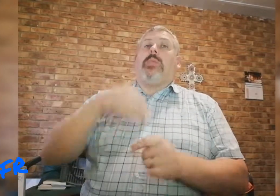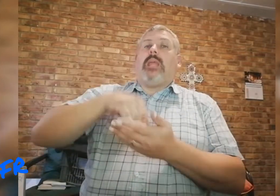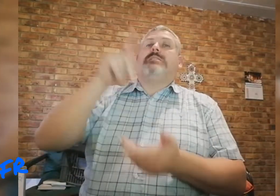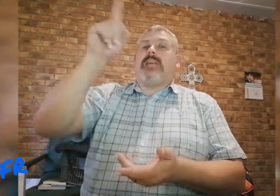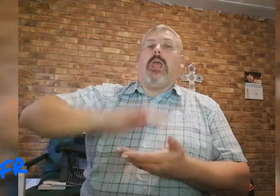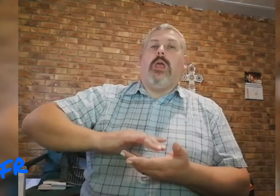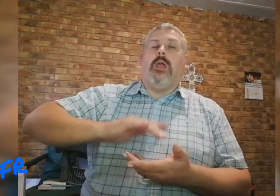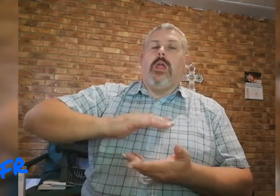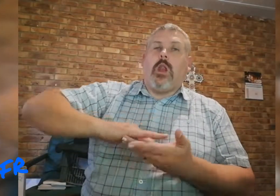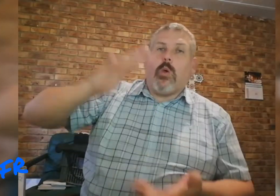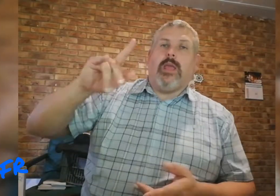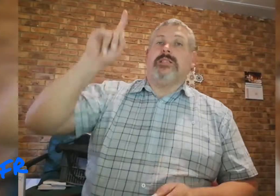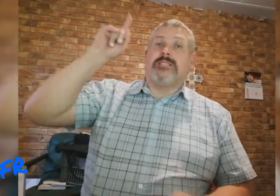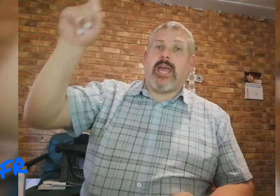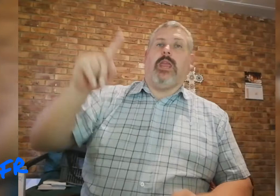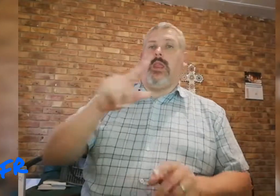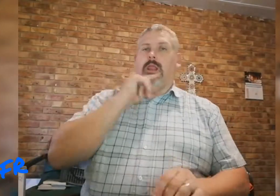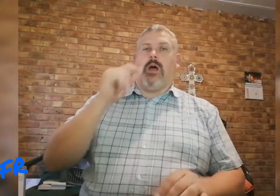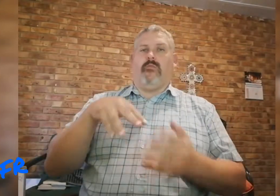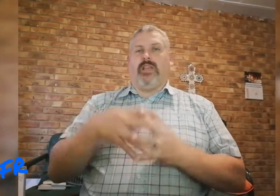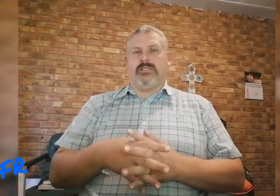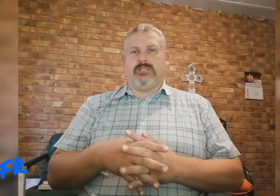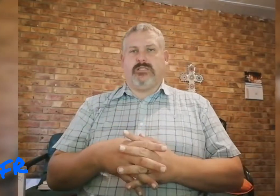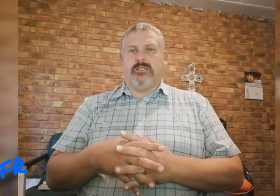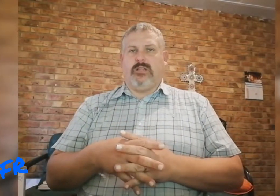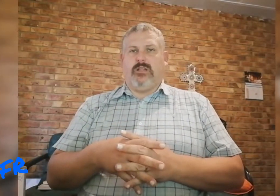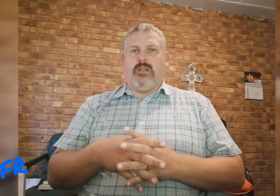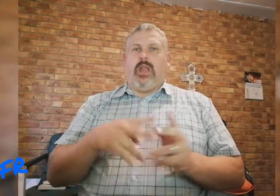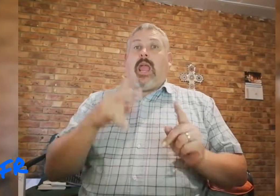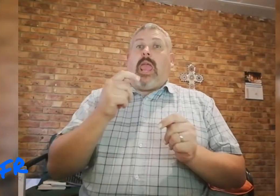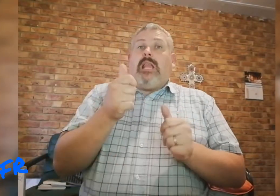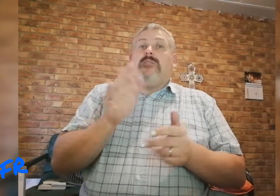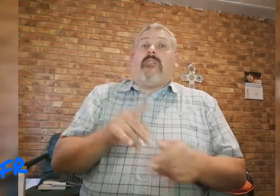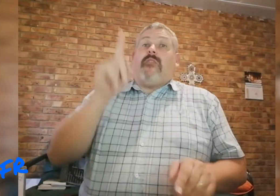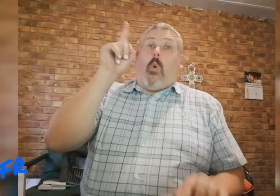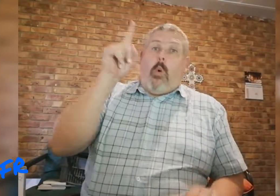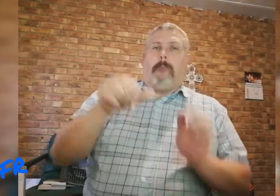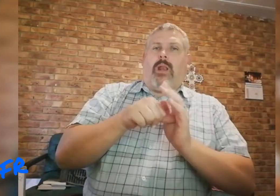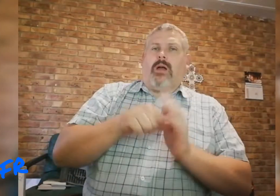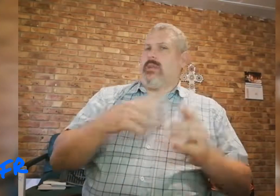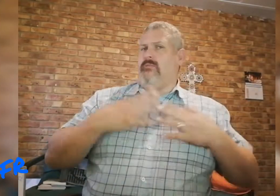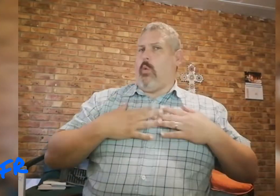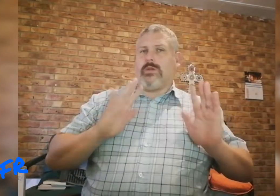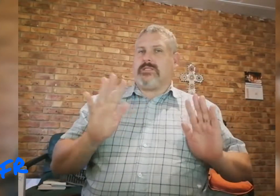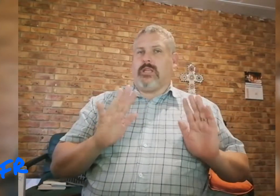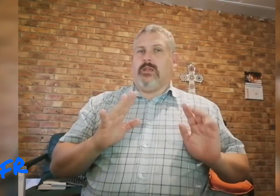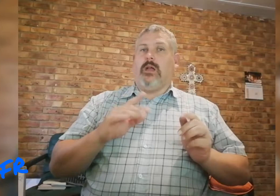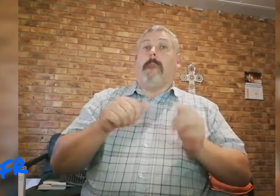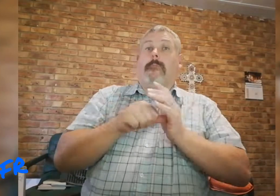moet in sy looi, sy naam wees. Iets wat vir hom belangrijk is, vir ons nie,